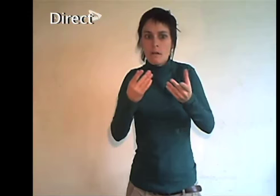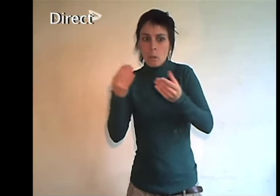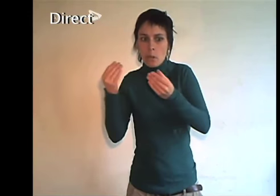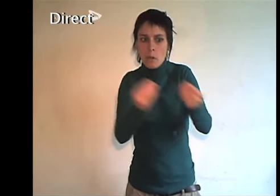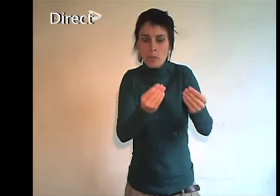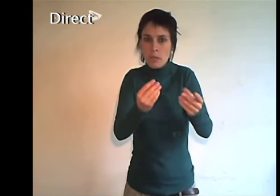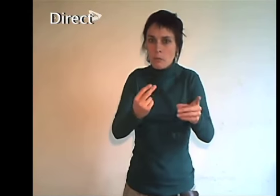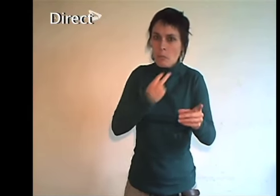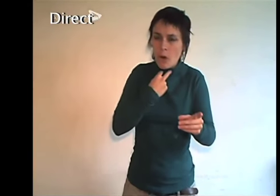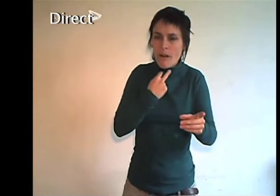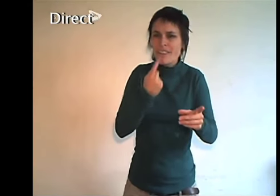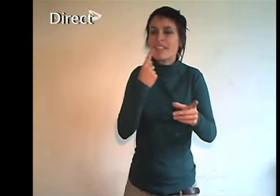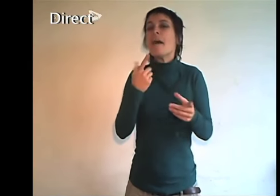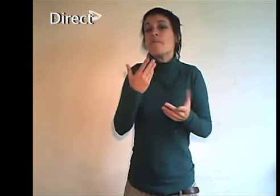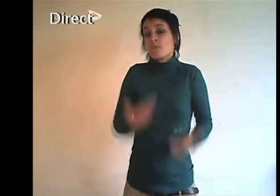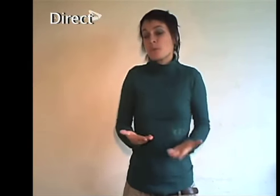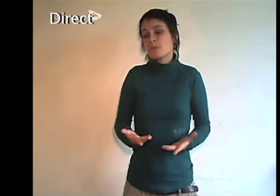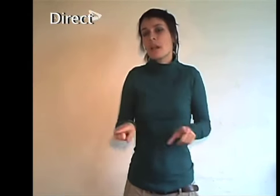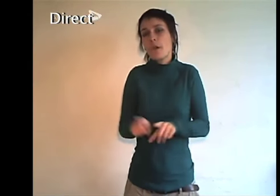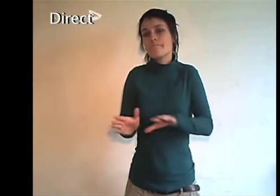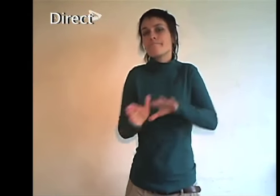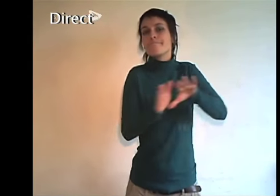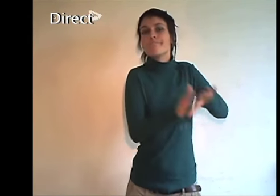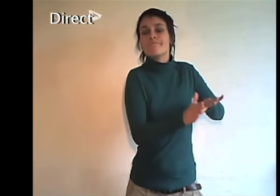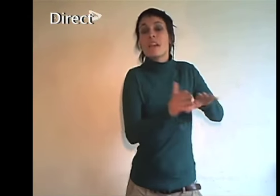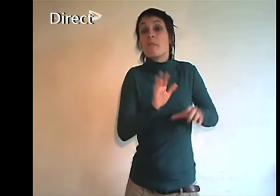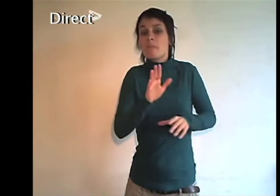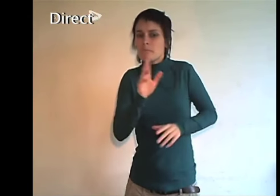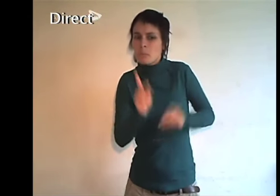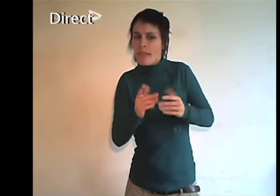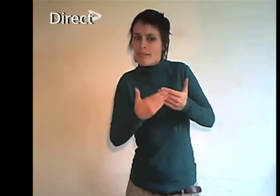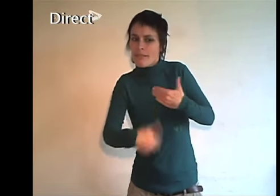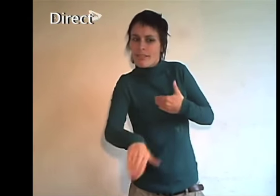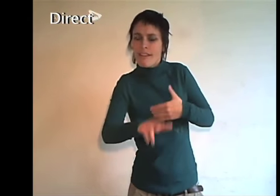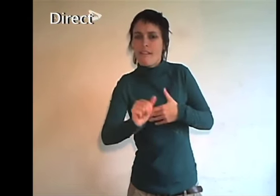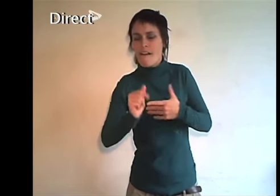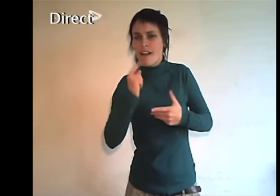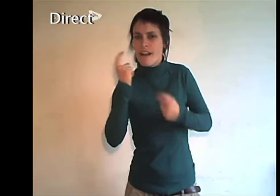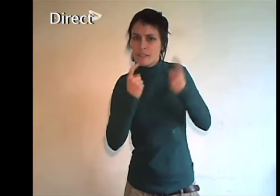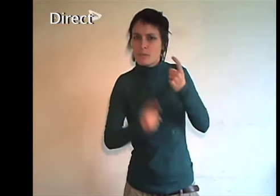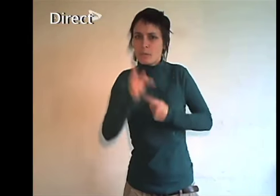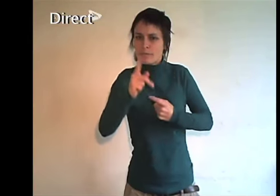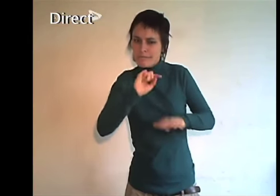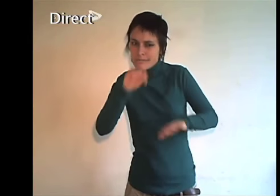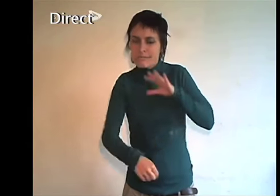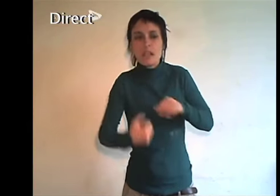laissé un peu de côté pour une prochaine émission et peut-être on va commencer à y toucher un petit peu parce que vous l'avez dit au début au OSS 2007 vous avez fait une marche de